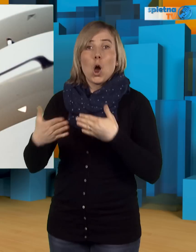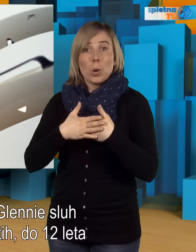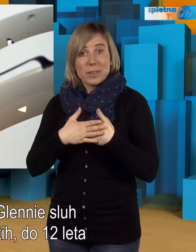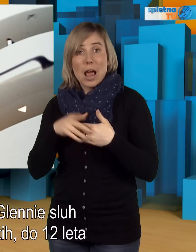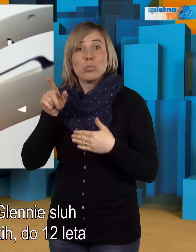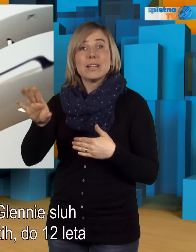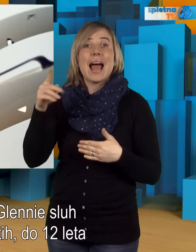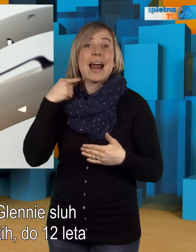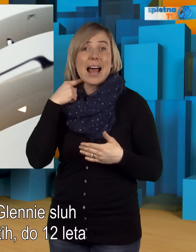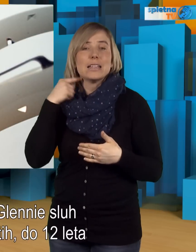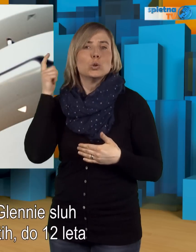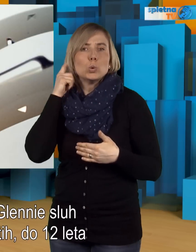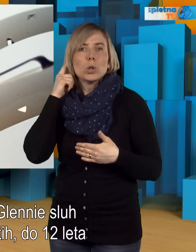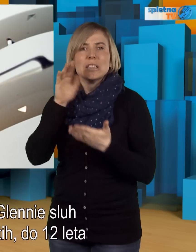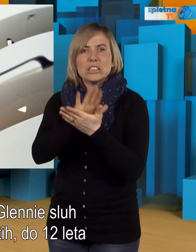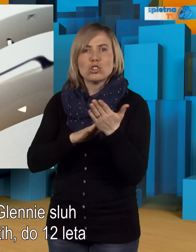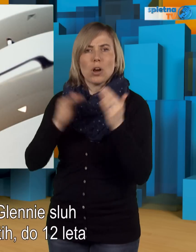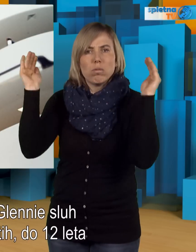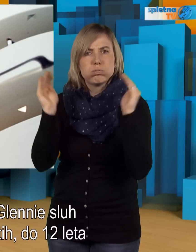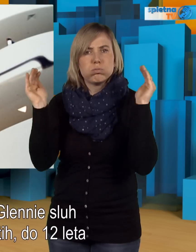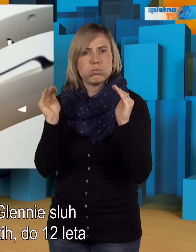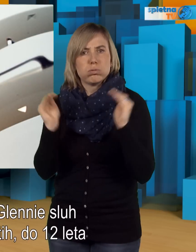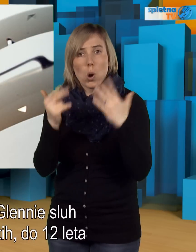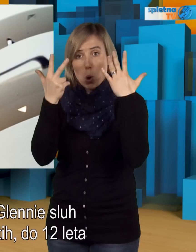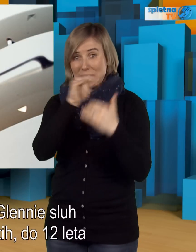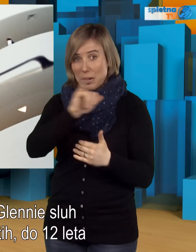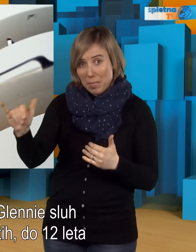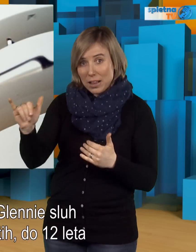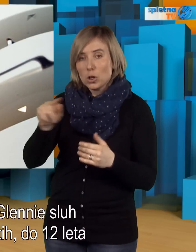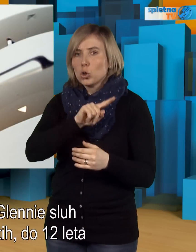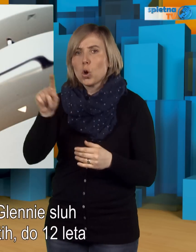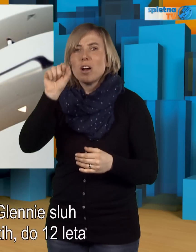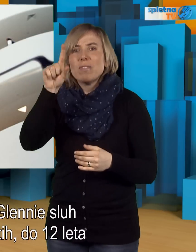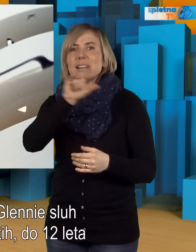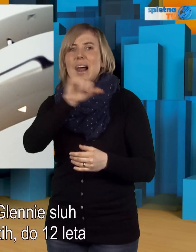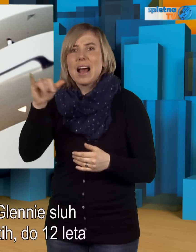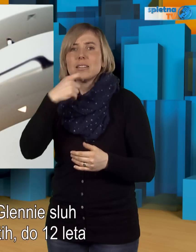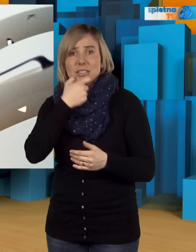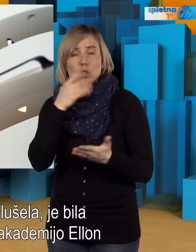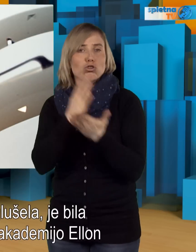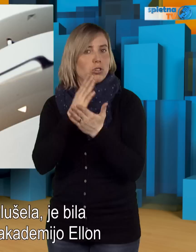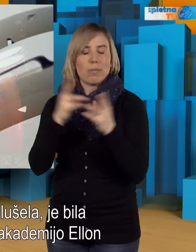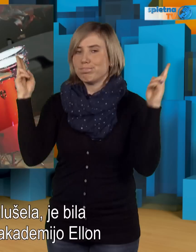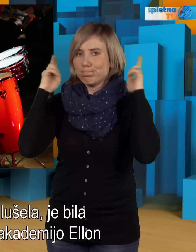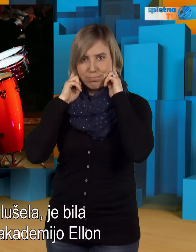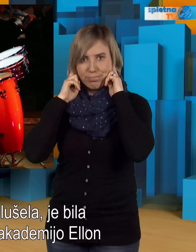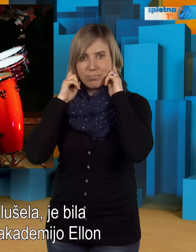Kljub temu, da je Glennie sluh začel pešati pri 8 letih, do 12. leta pa je popolnoma oglušela, je bila sprejeta